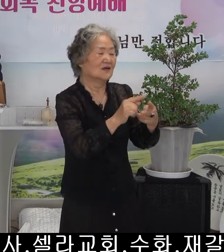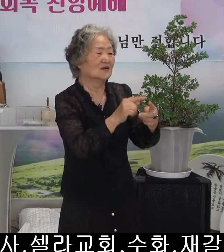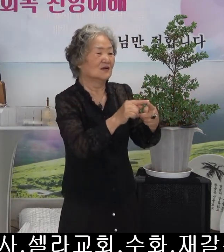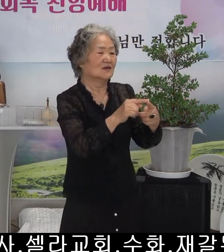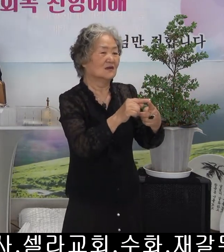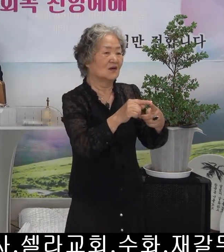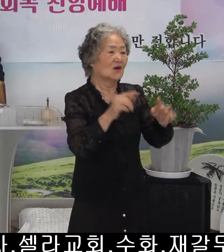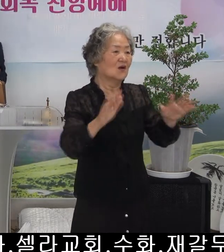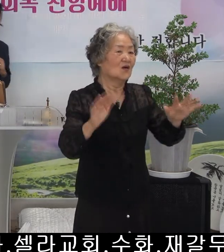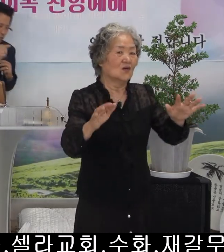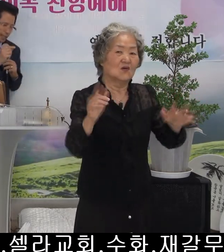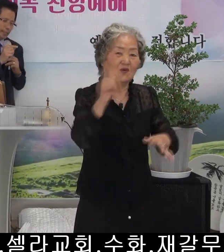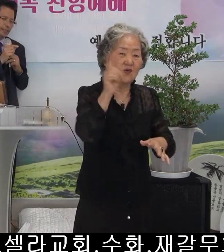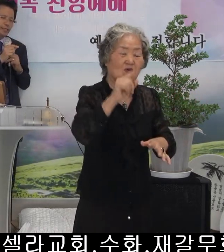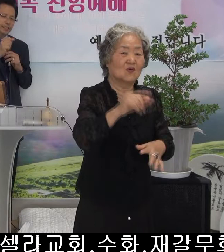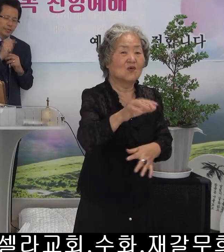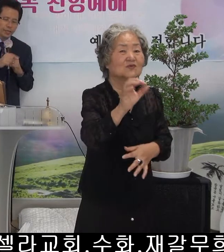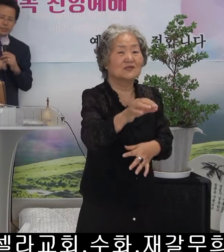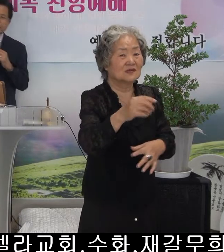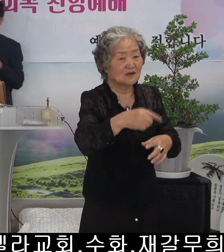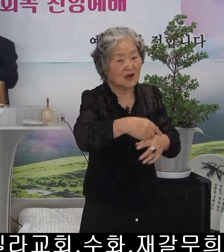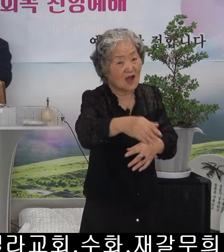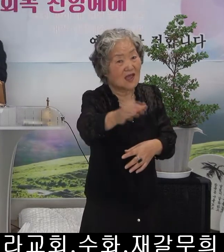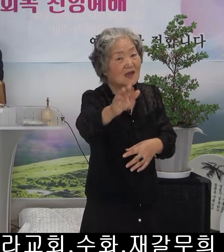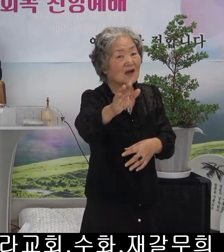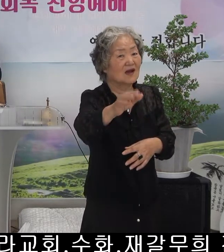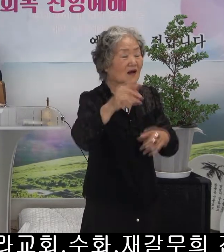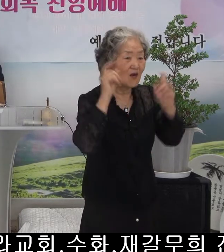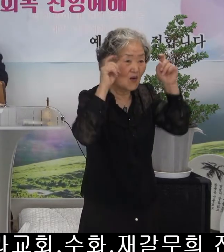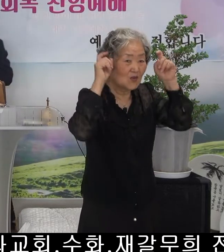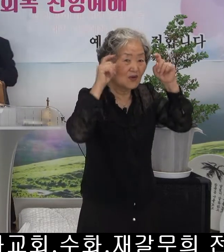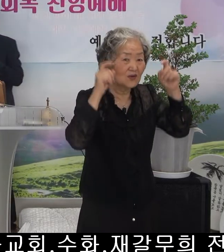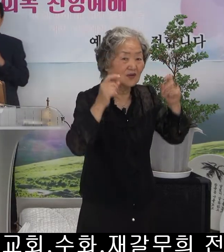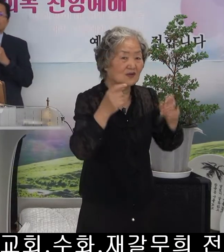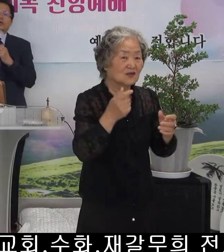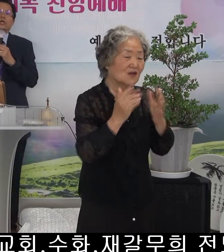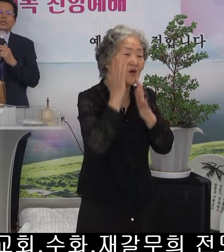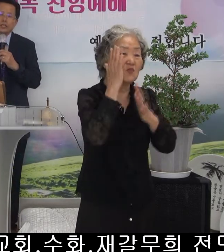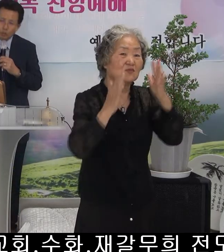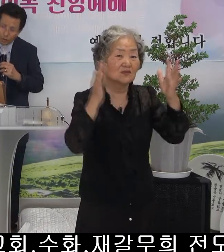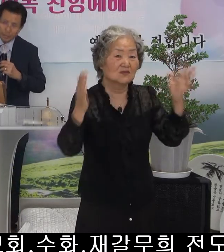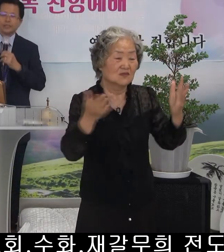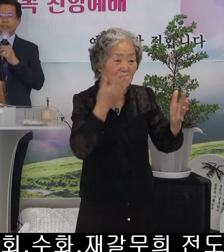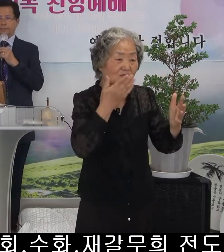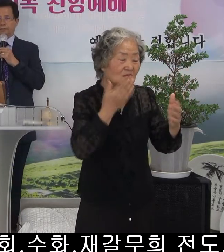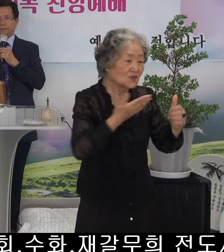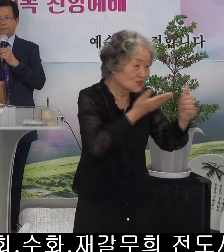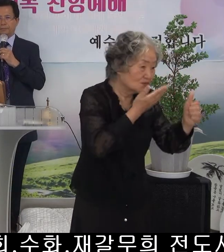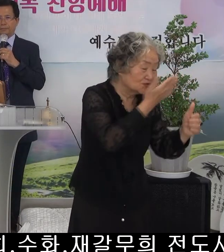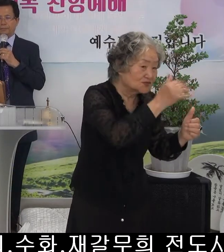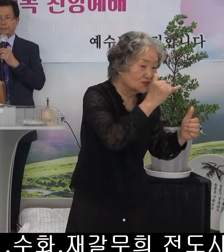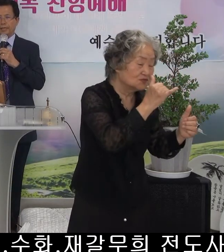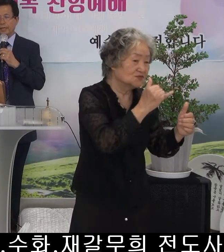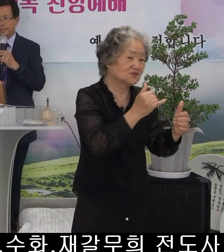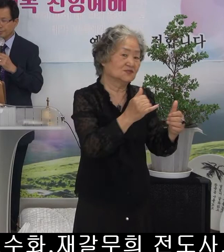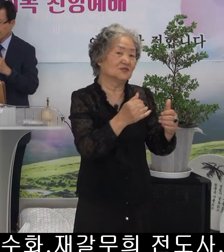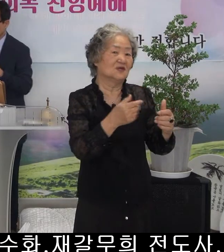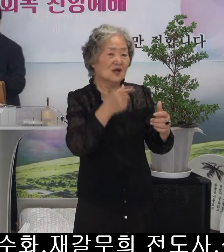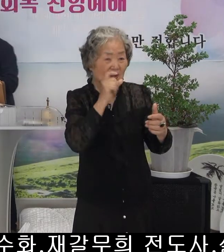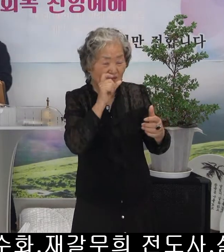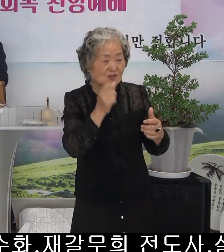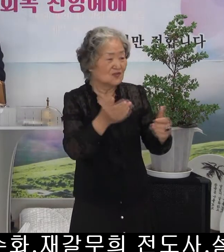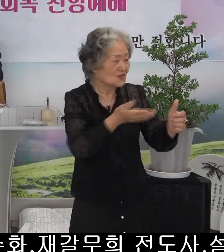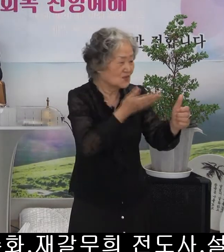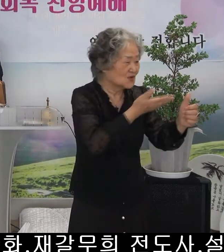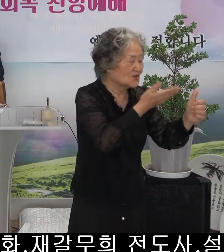먹일 수 있으며 또 어디로 가야 이 사막에서 이 양들에게 물을 먹일 수 있겠습니까? 라고 기도를 했다는 얘기예요.